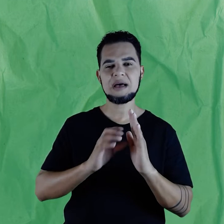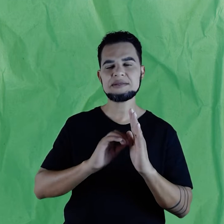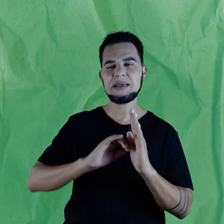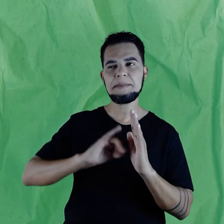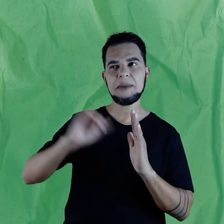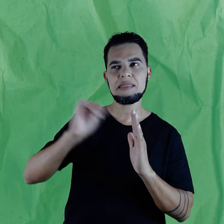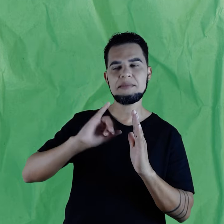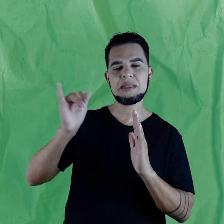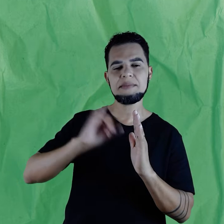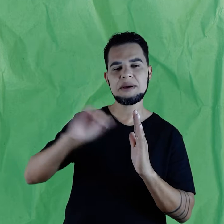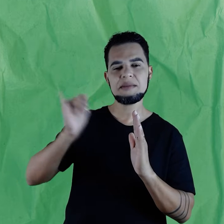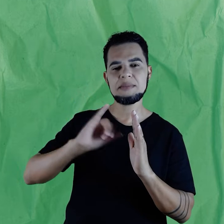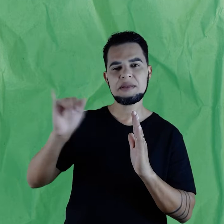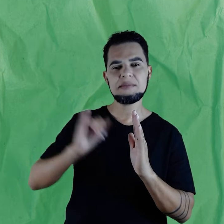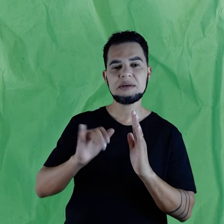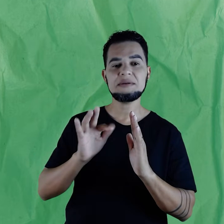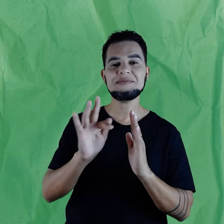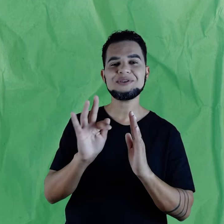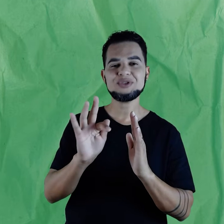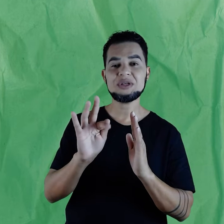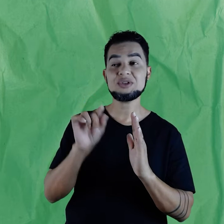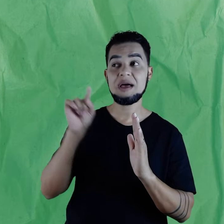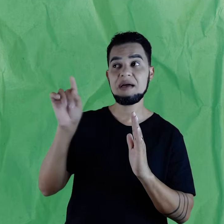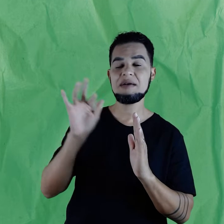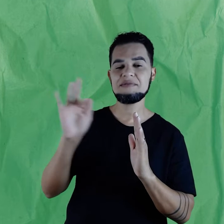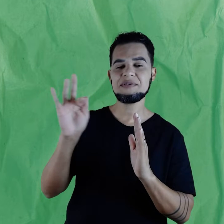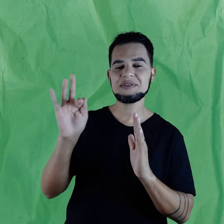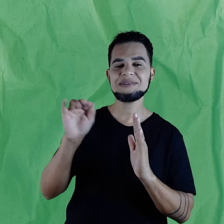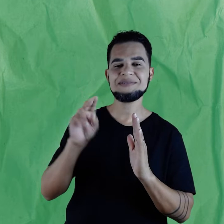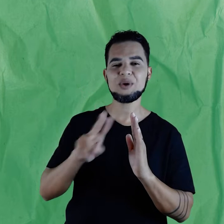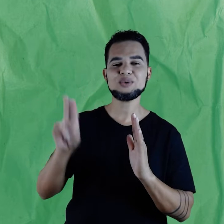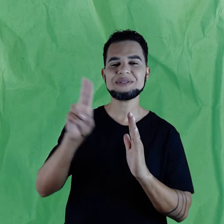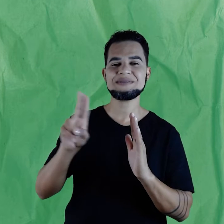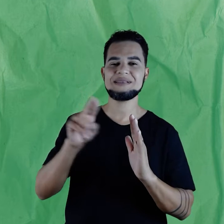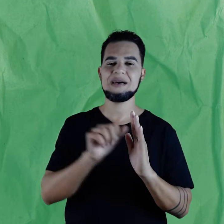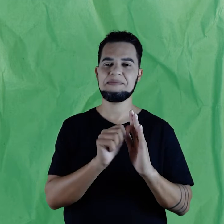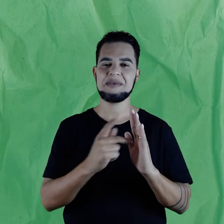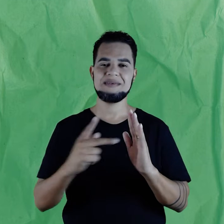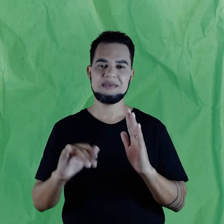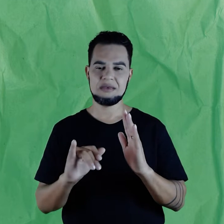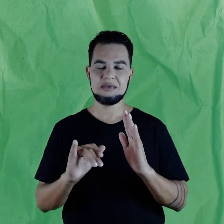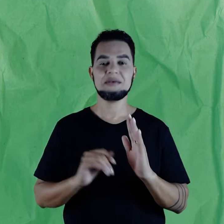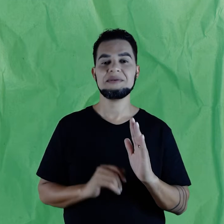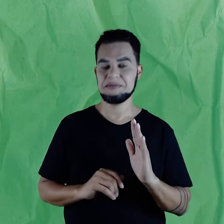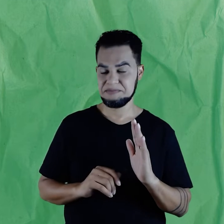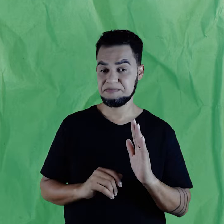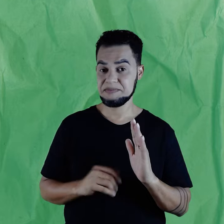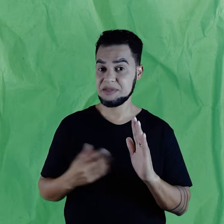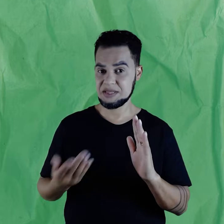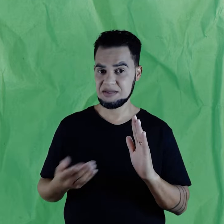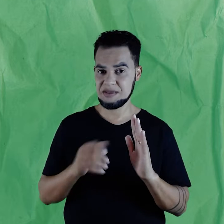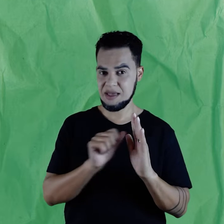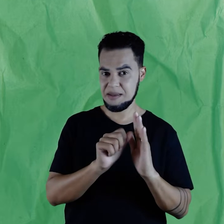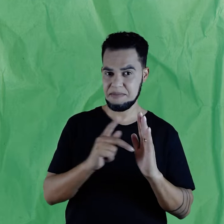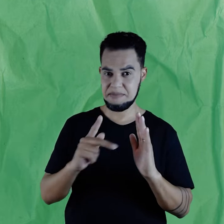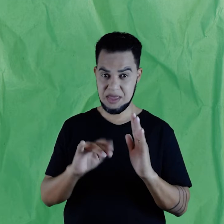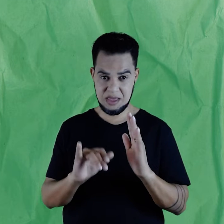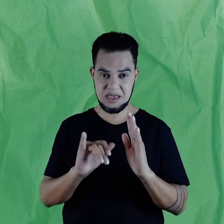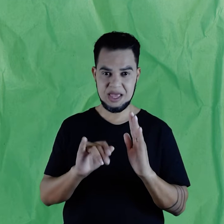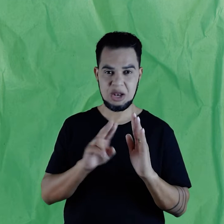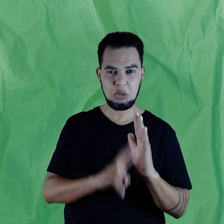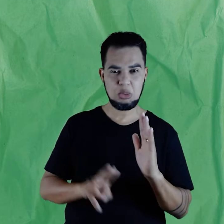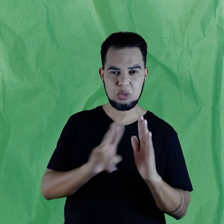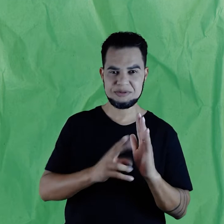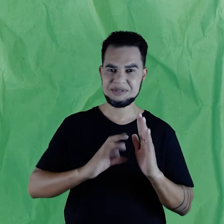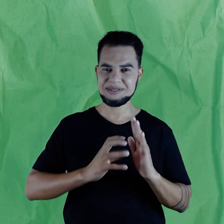meu front-end. O meu front-end é que vai consumir a API. Dizer que a API consome um banco de dados não é a